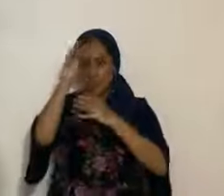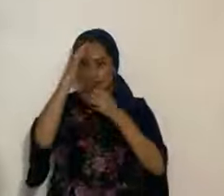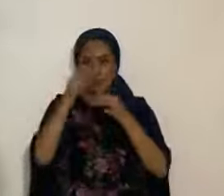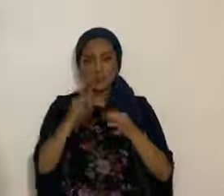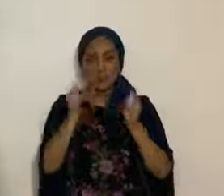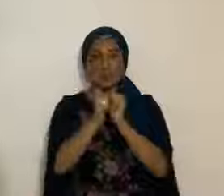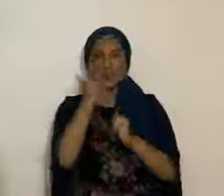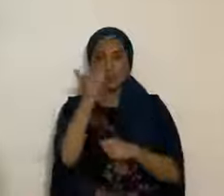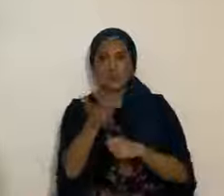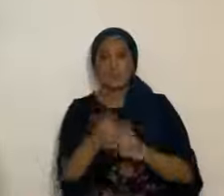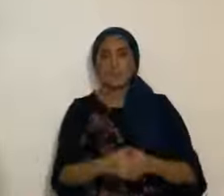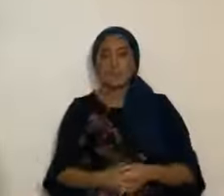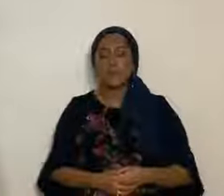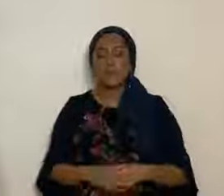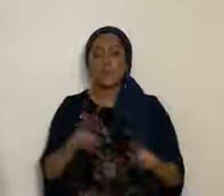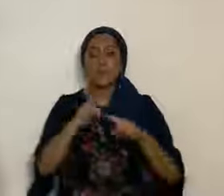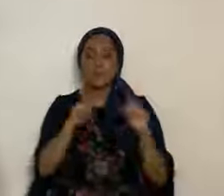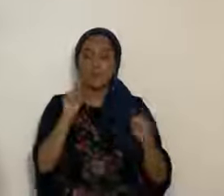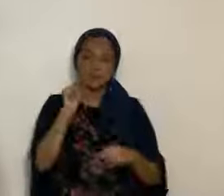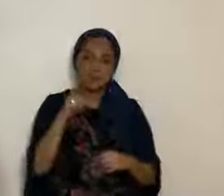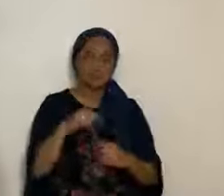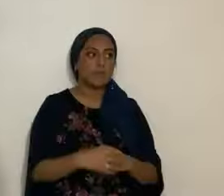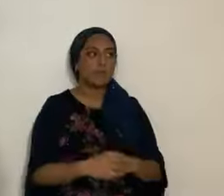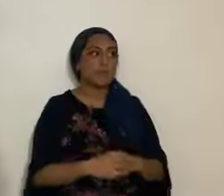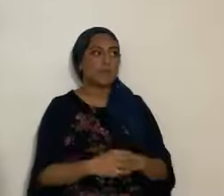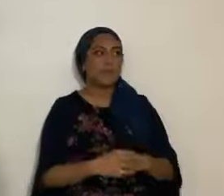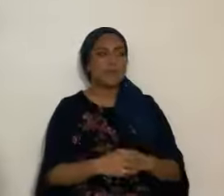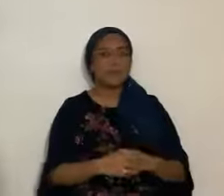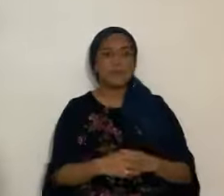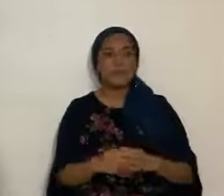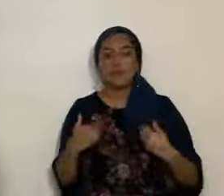contigo. Pero ciertamente, si hay duda, si hay temor,